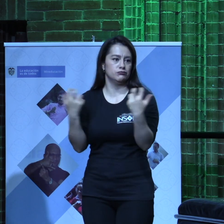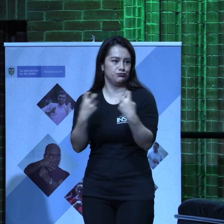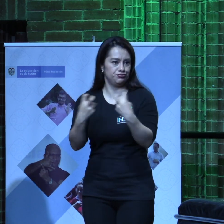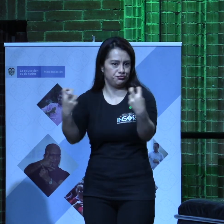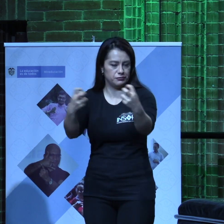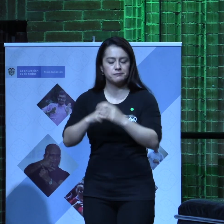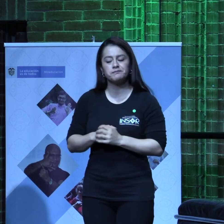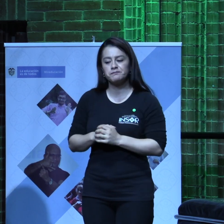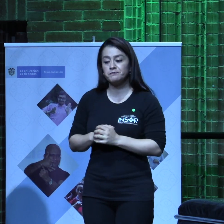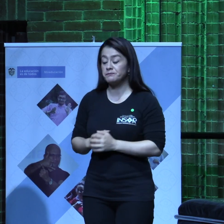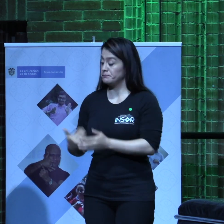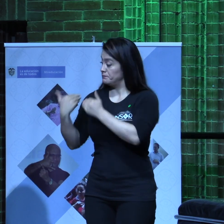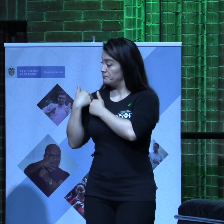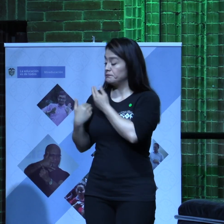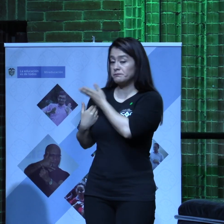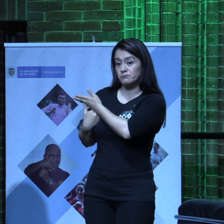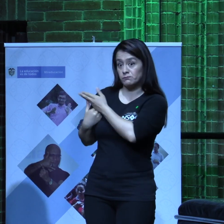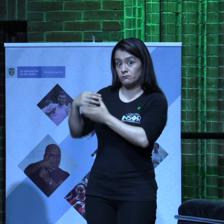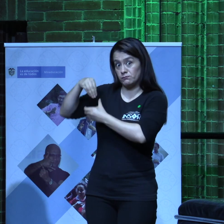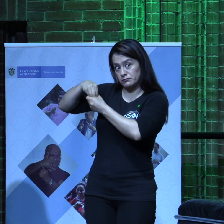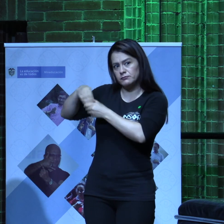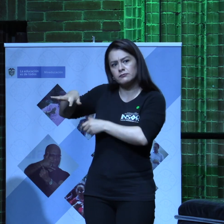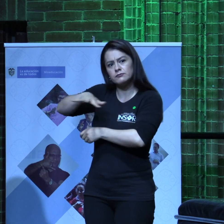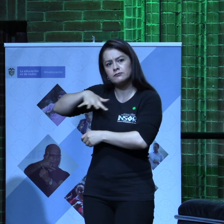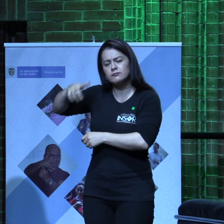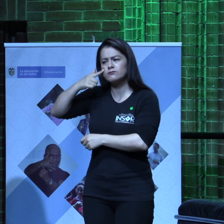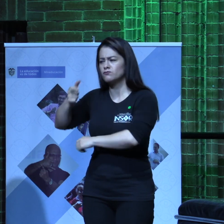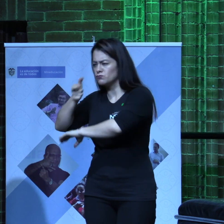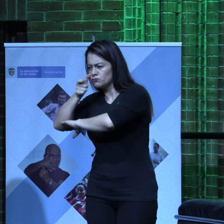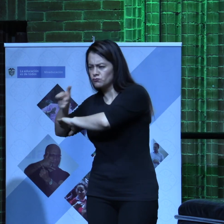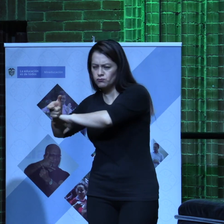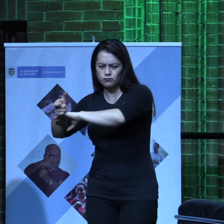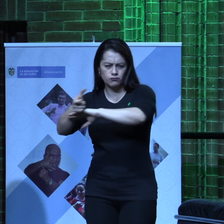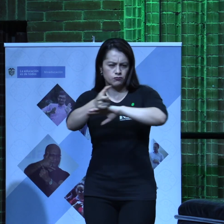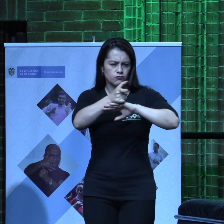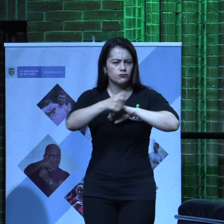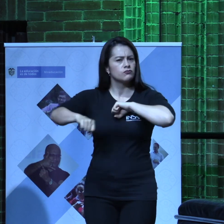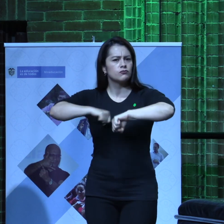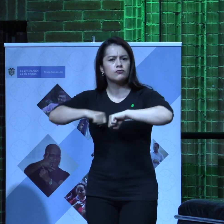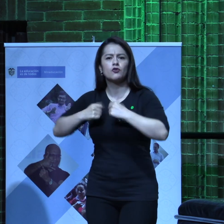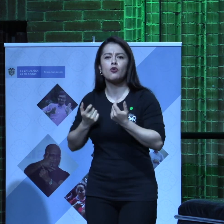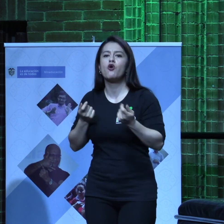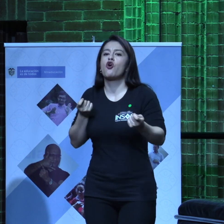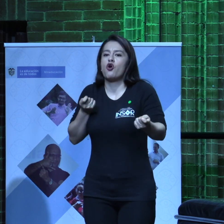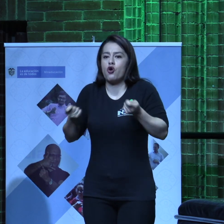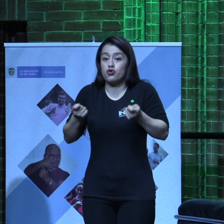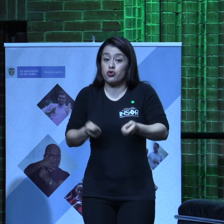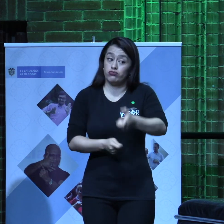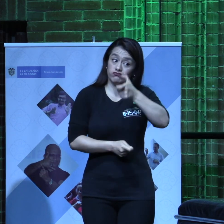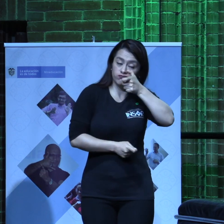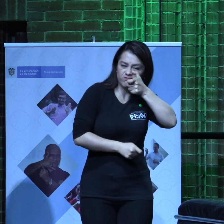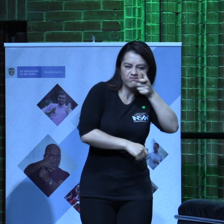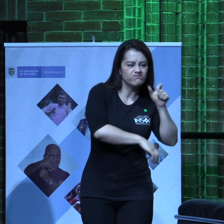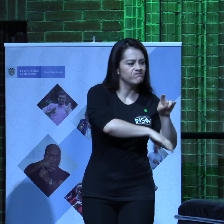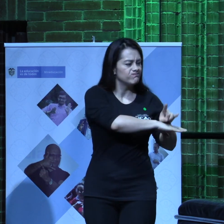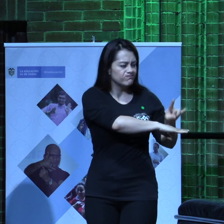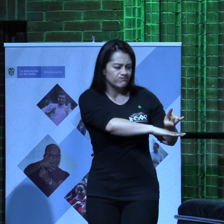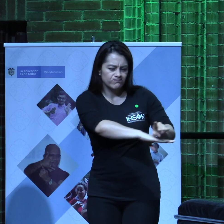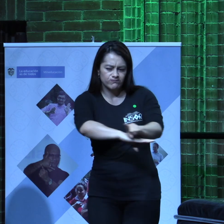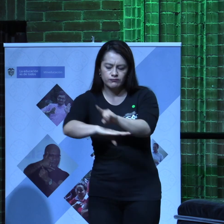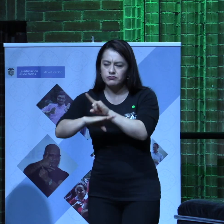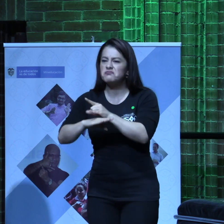Desde control interno se ha aportado a la gestión desde el control, a través de la realización